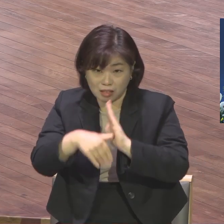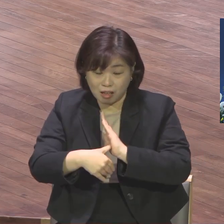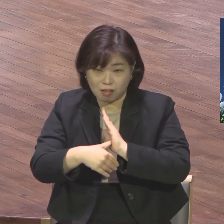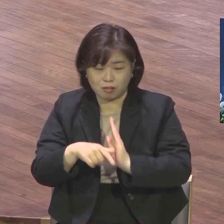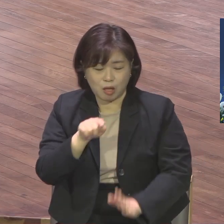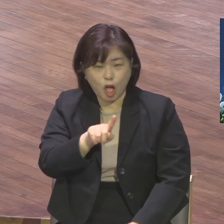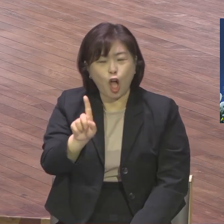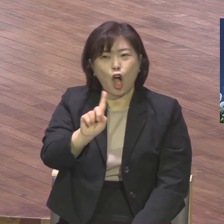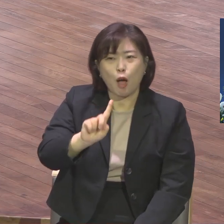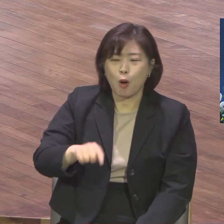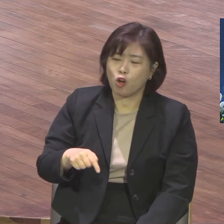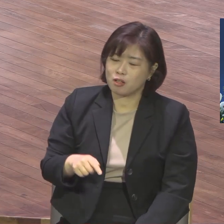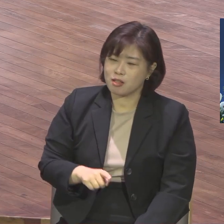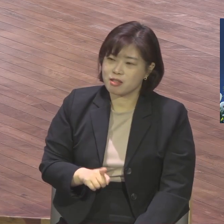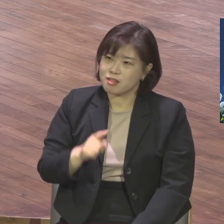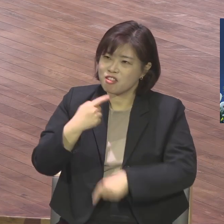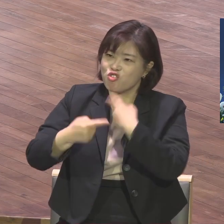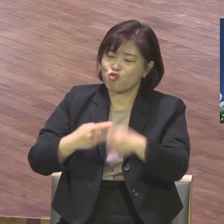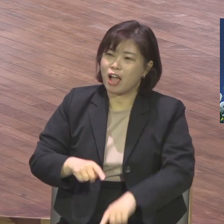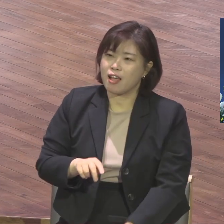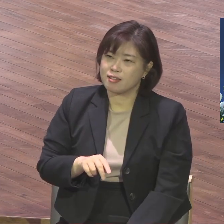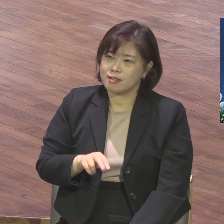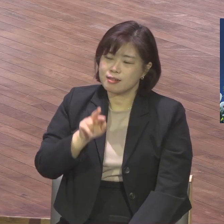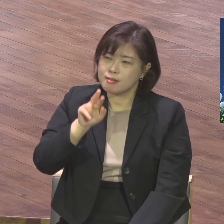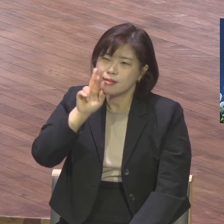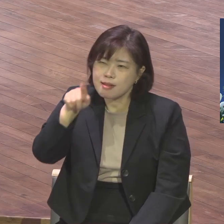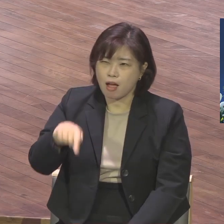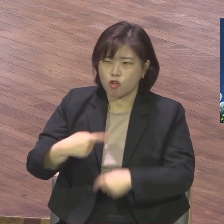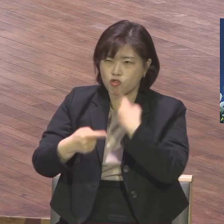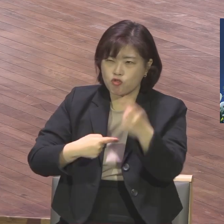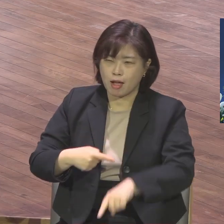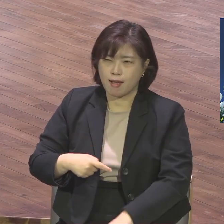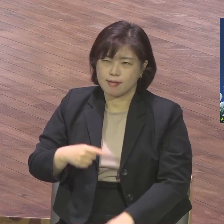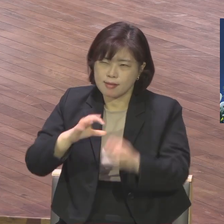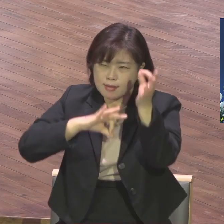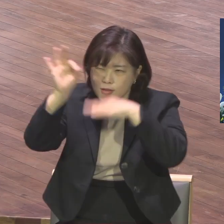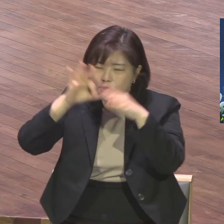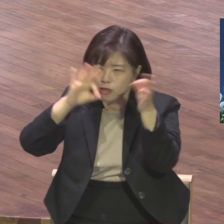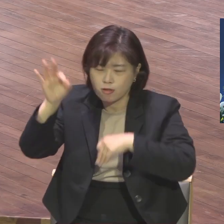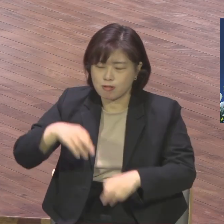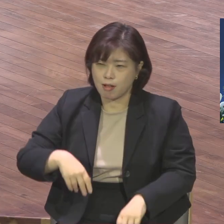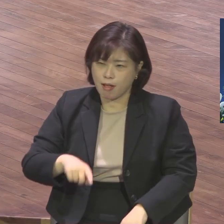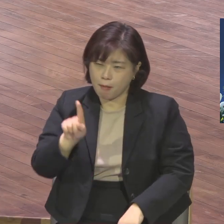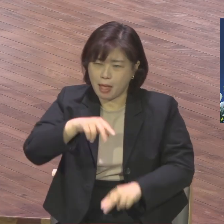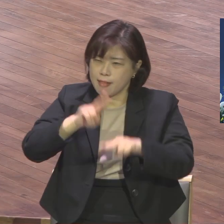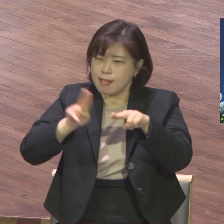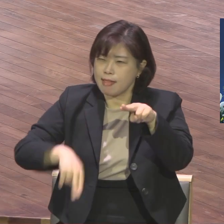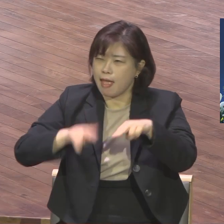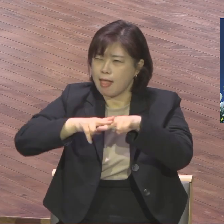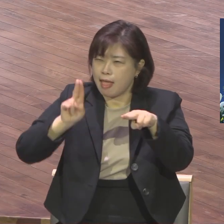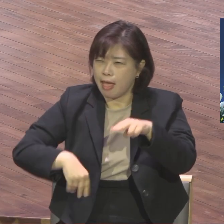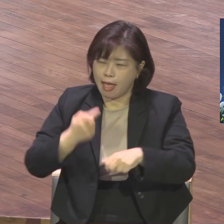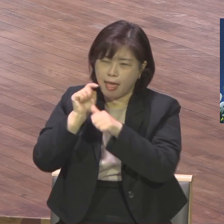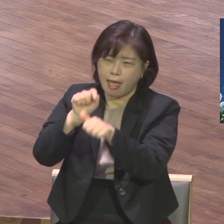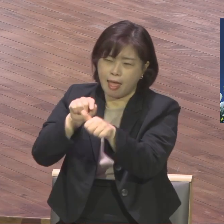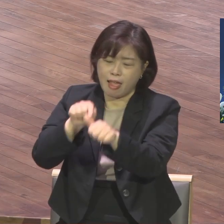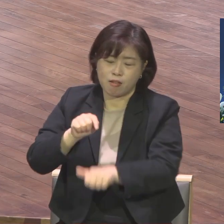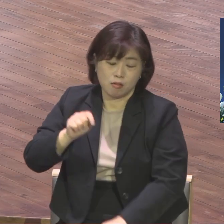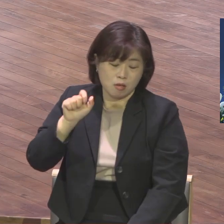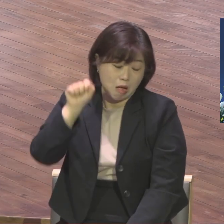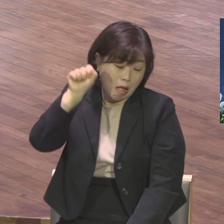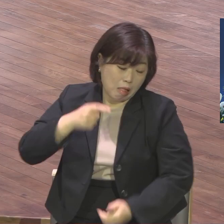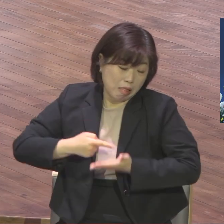잡혀내라 곧 둘레 있는 그 비서실부터 그 둘레 있는 거 내가 저 다 잡아 죽여라 내가 그랬어요.